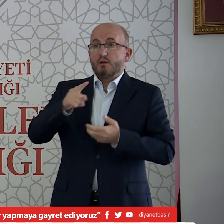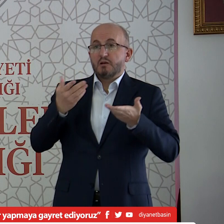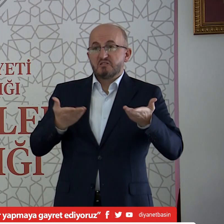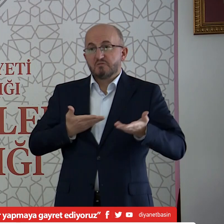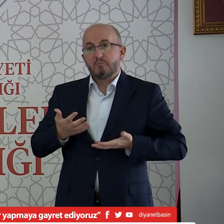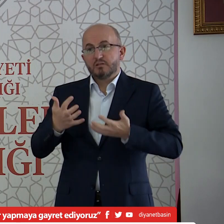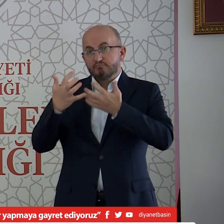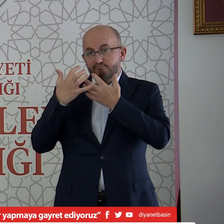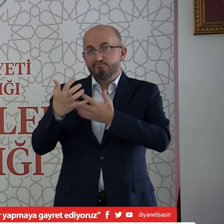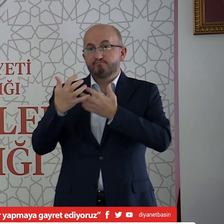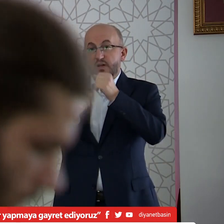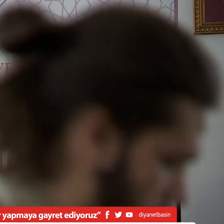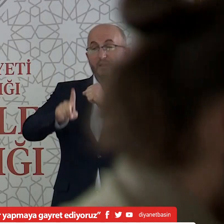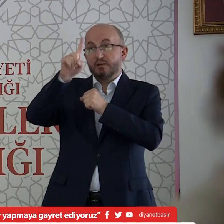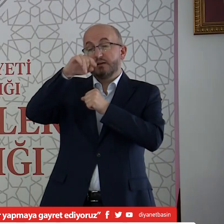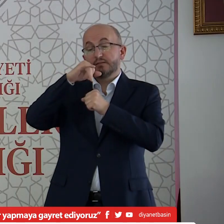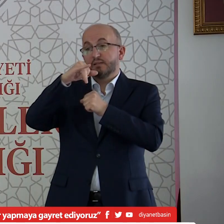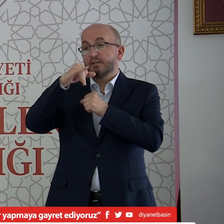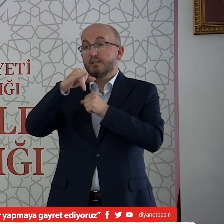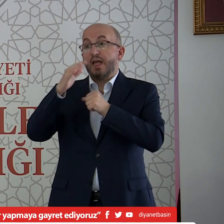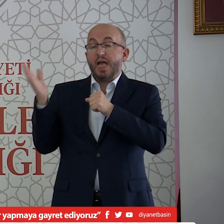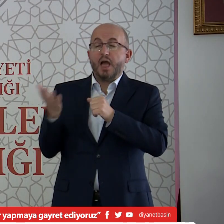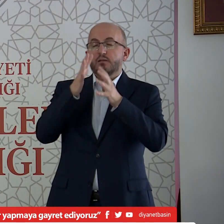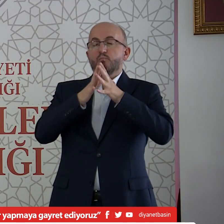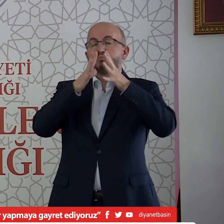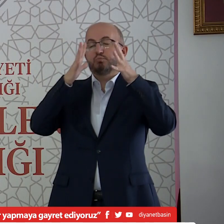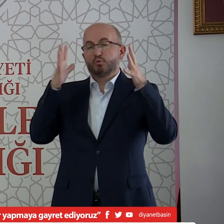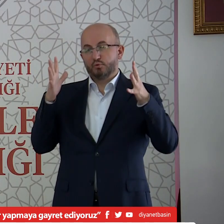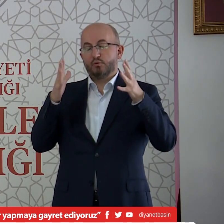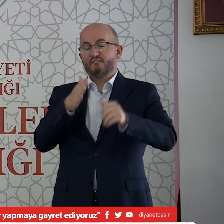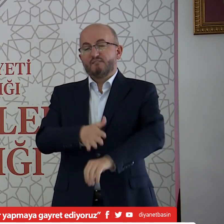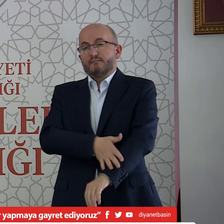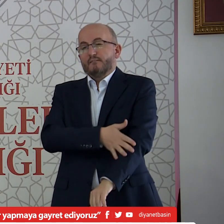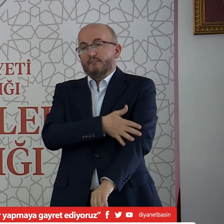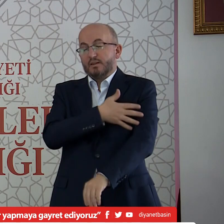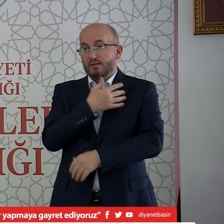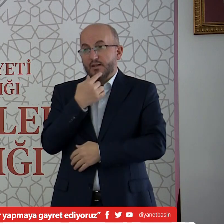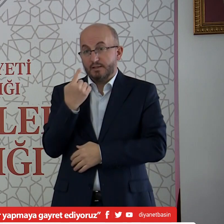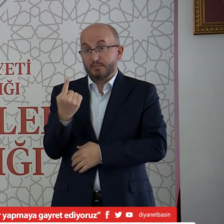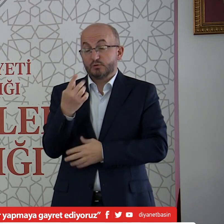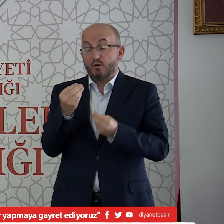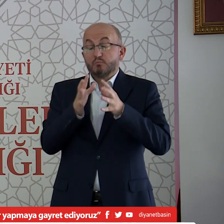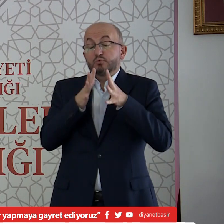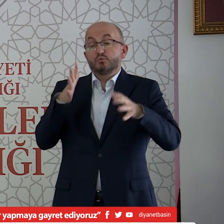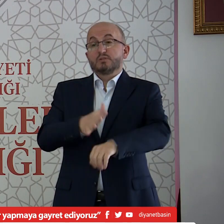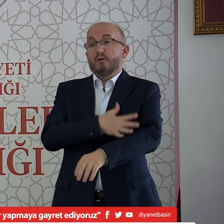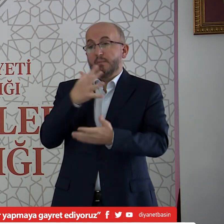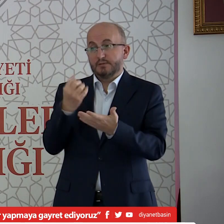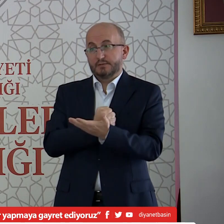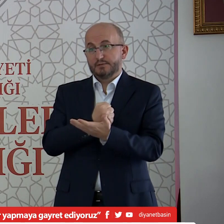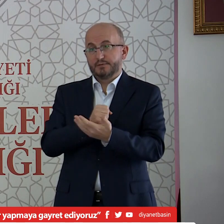hizmet etmek Allah nezdinde en büyük faziletlerdendir. Çok büyük sevaplar